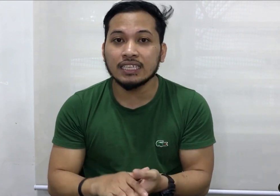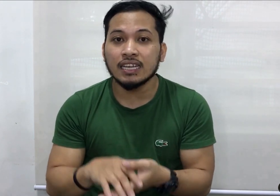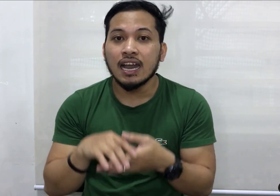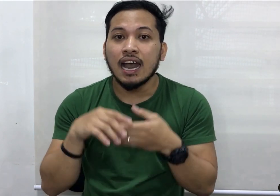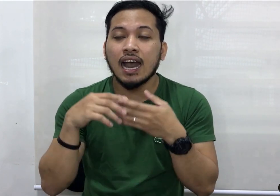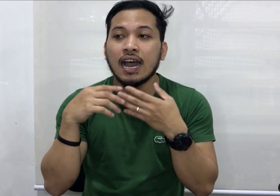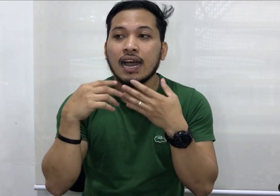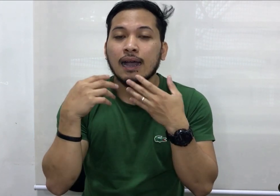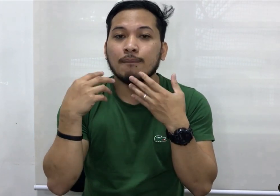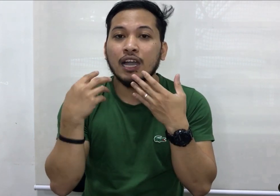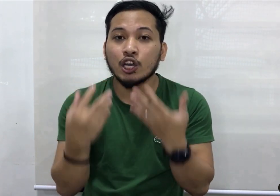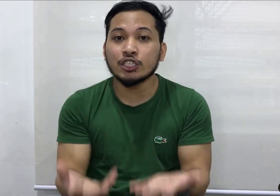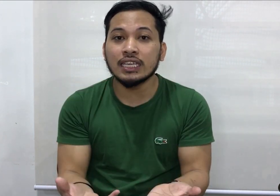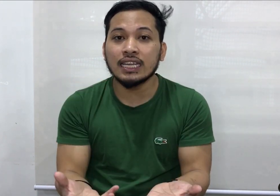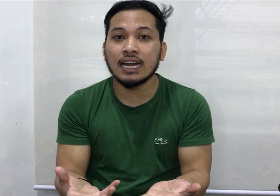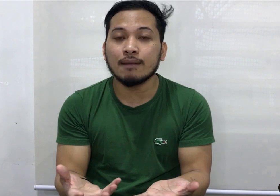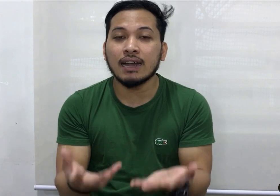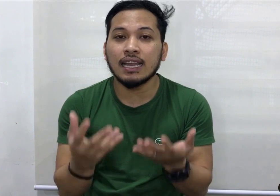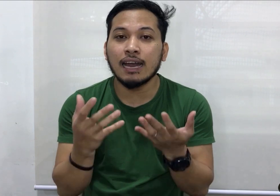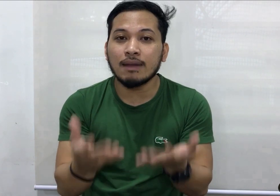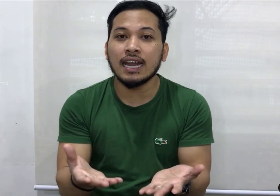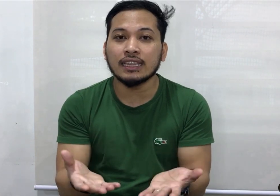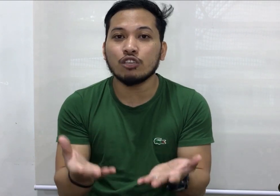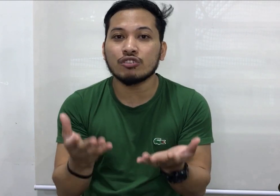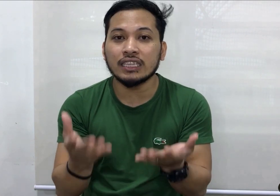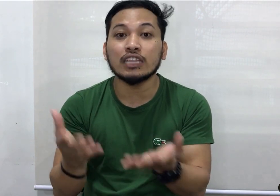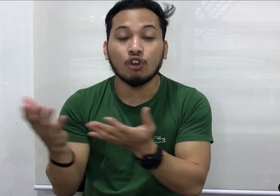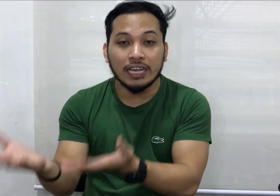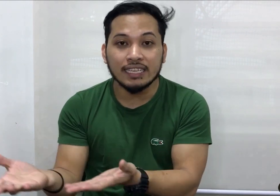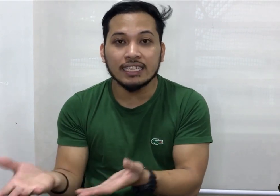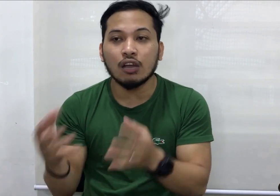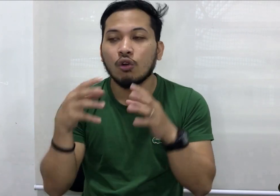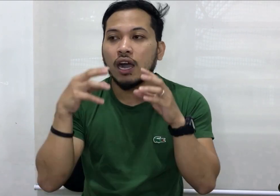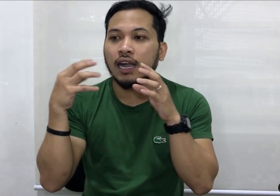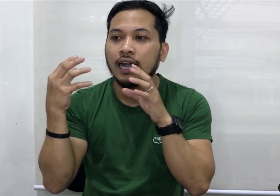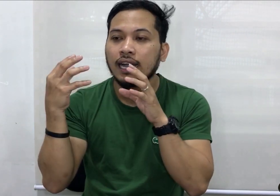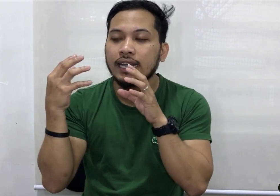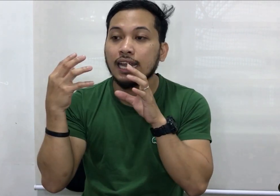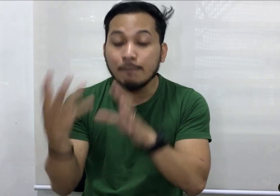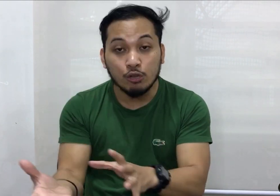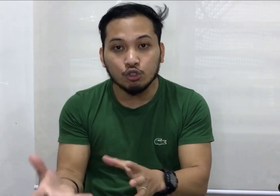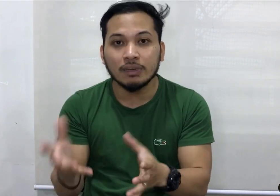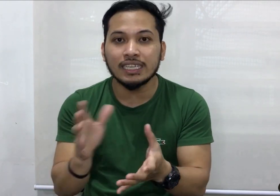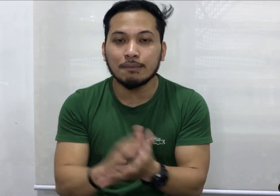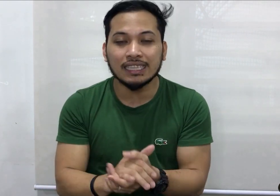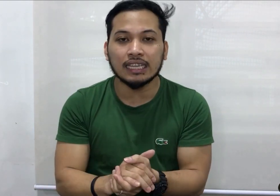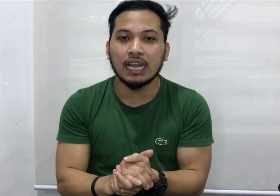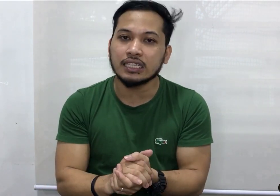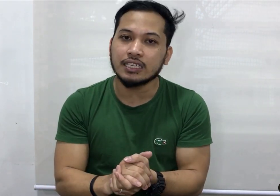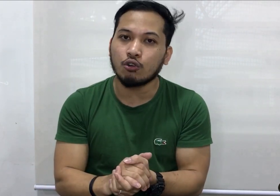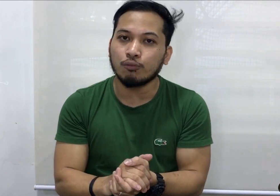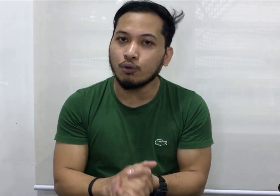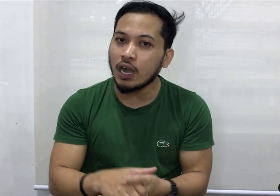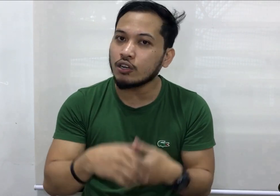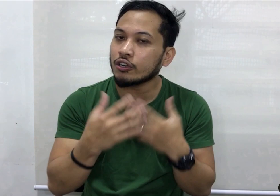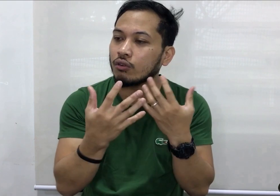least, magkaroon sila na malaman natin yung sitting tolerance nila kung hanggang ilang minuto ba sila magtatagal sa isang upuan or